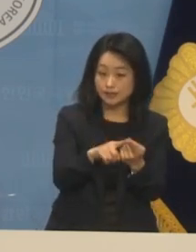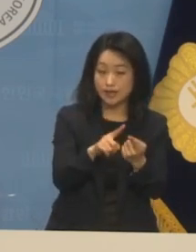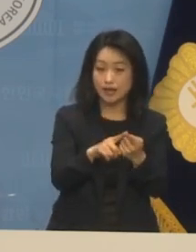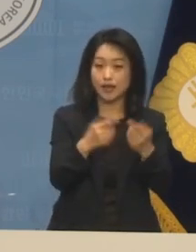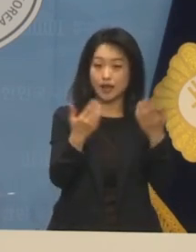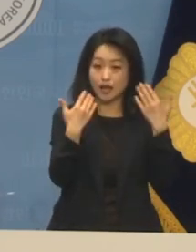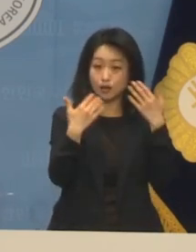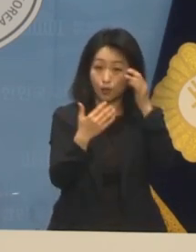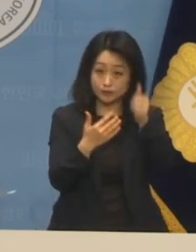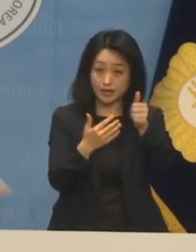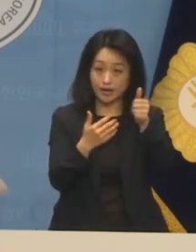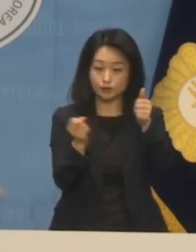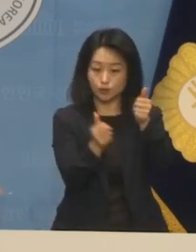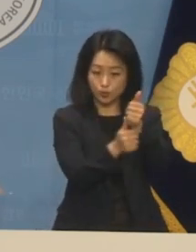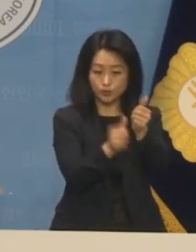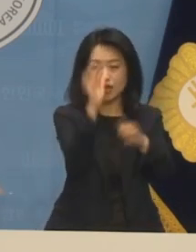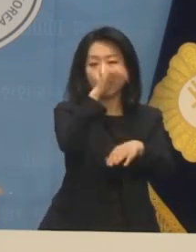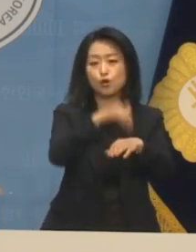교감 연수입니다.